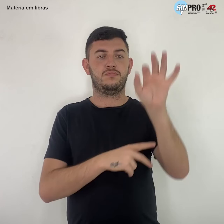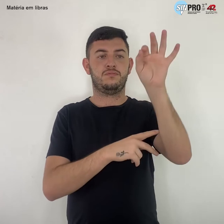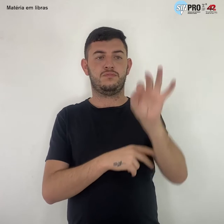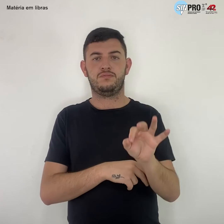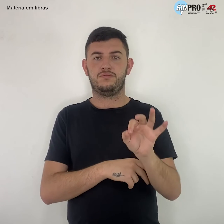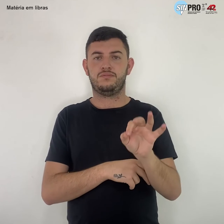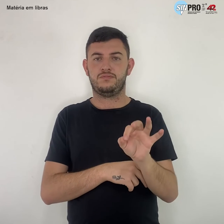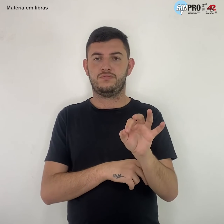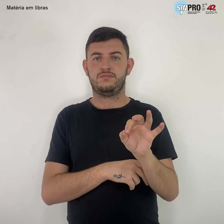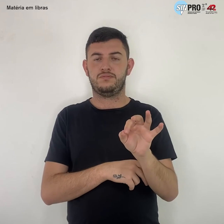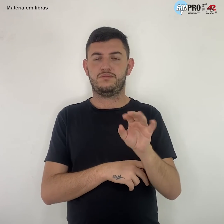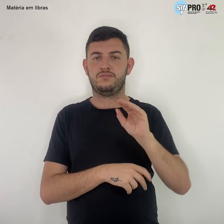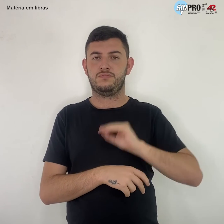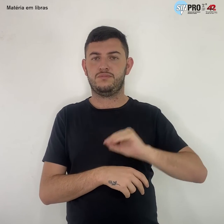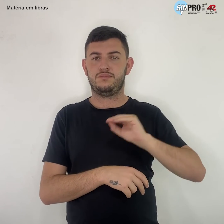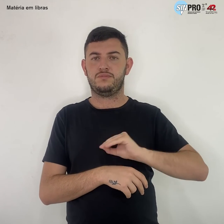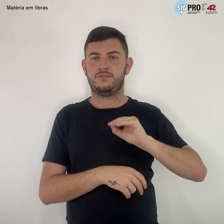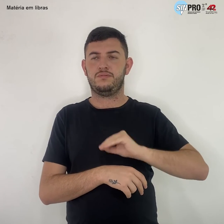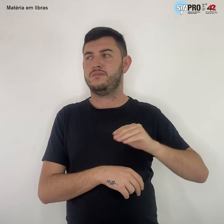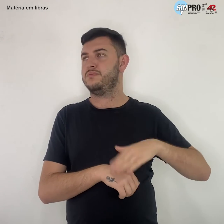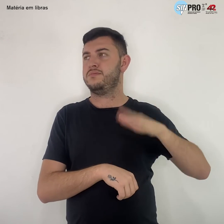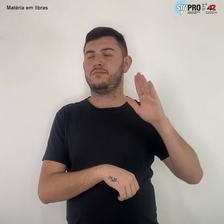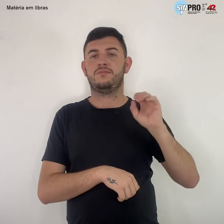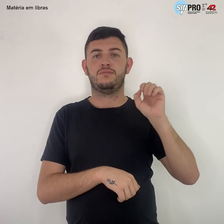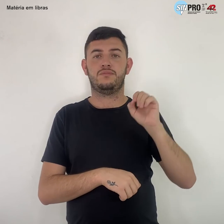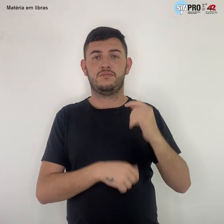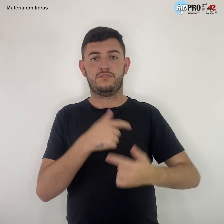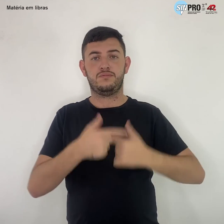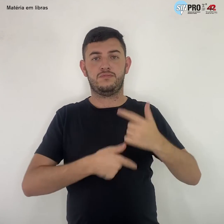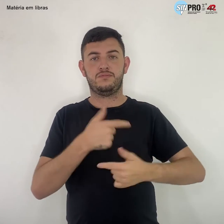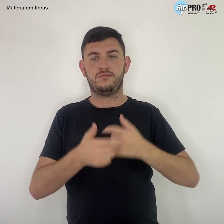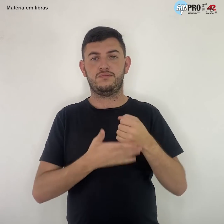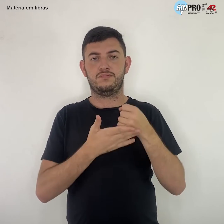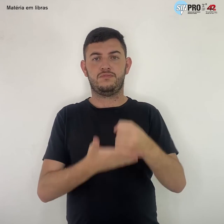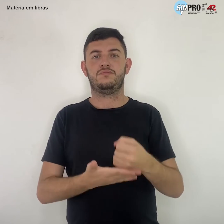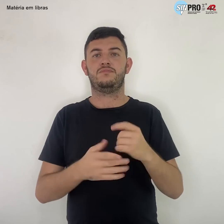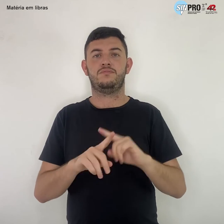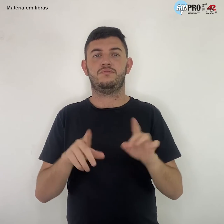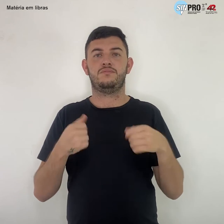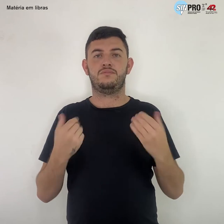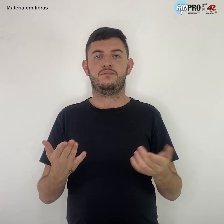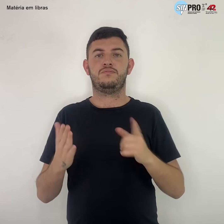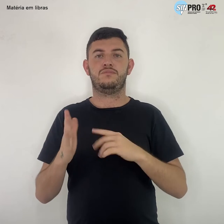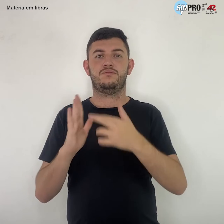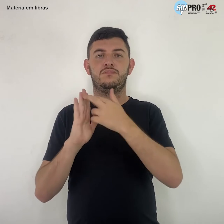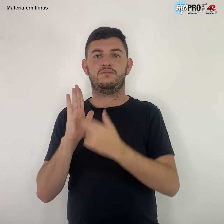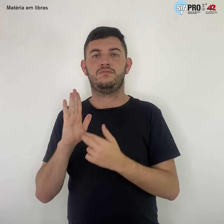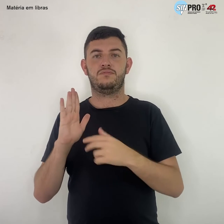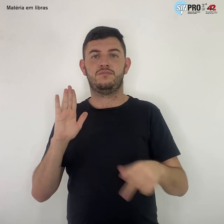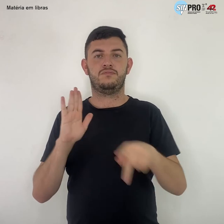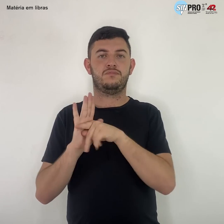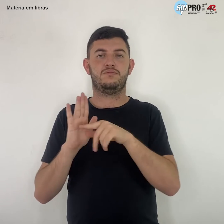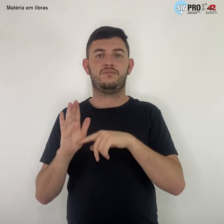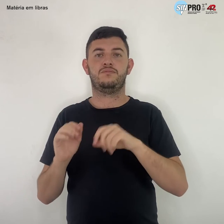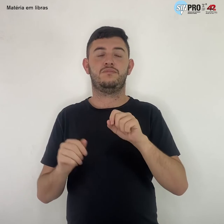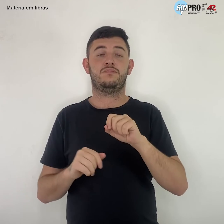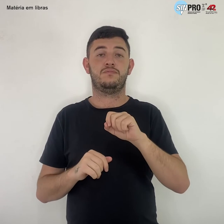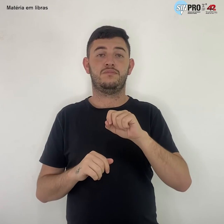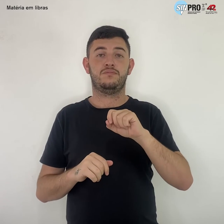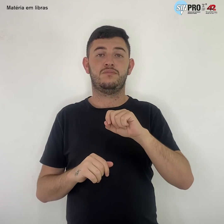maiores salários de contribuição. Seguindo a diretriz de Jair Bolsonaro, o